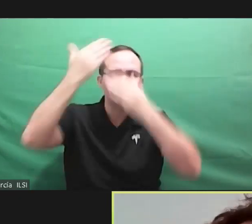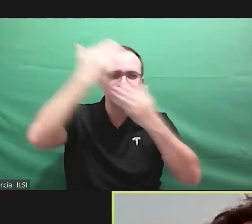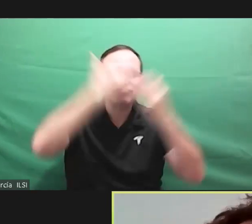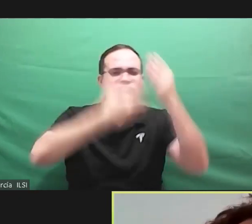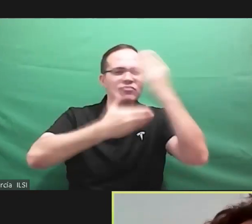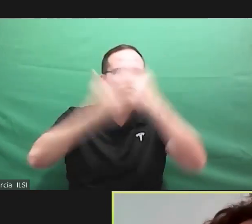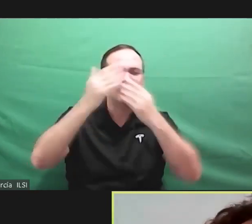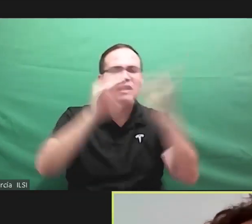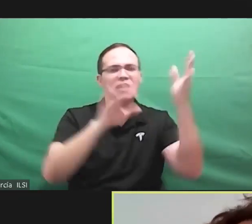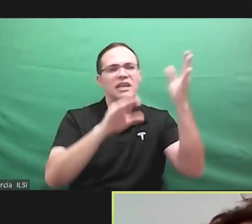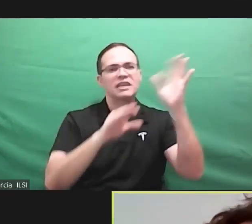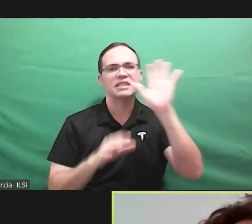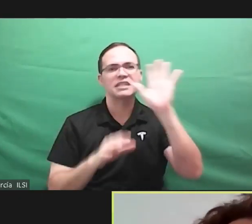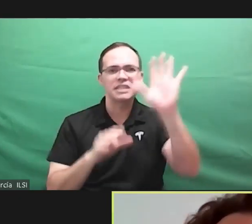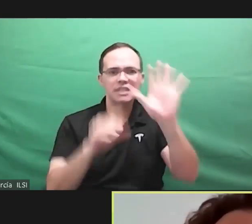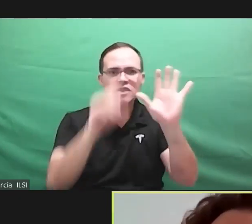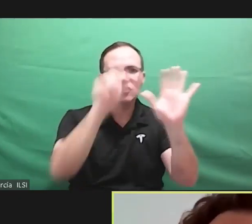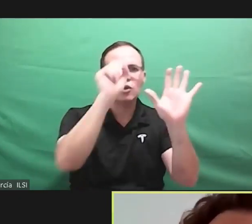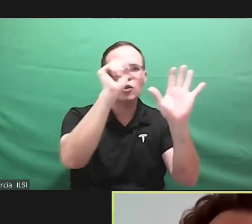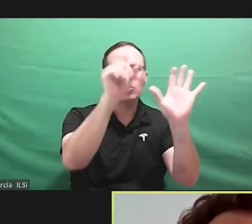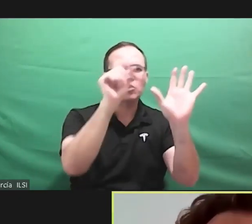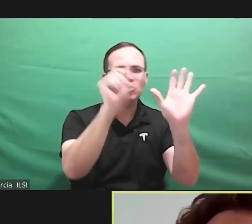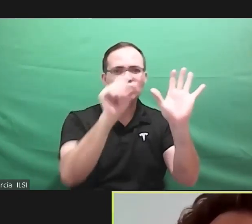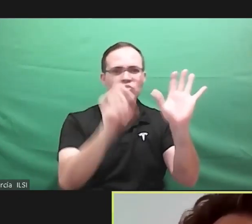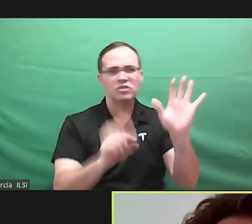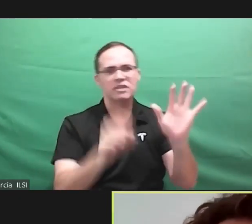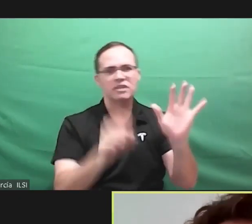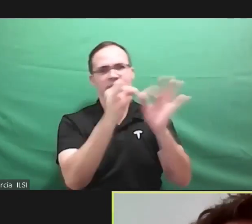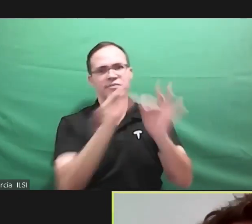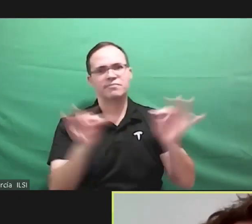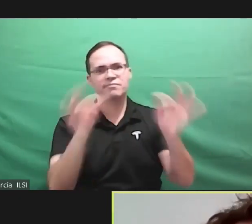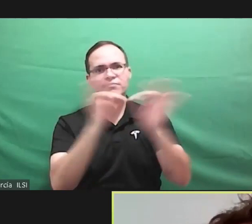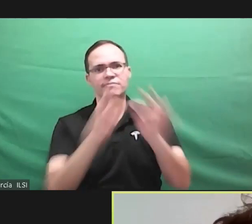hacer un análisis para cada pregunta.